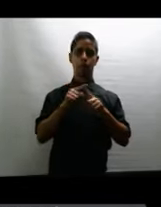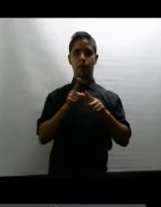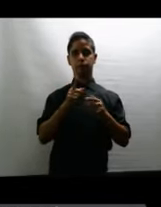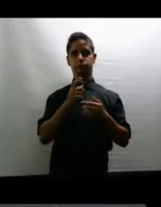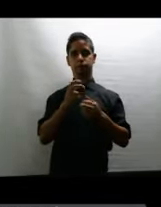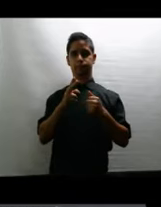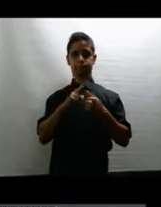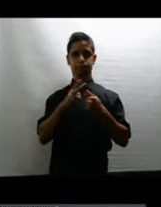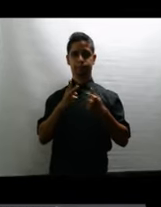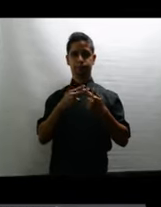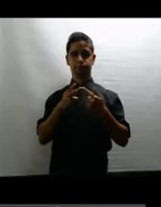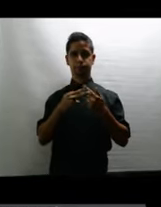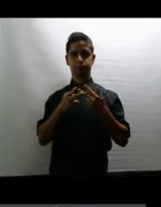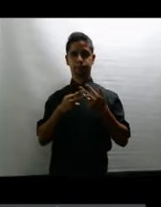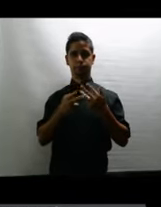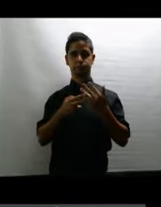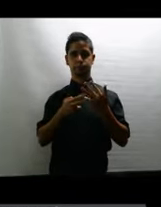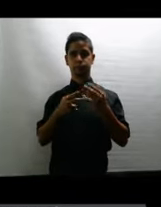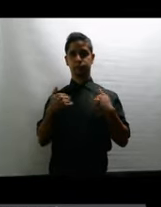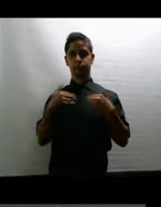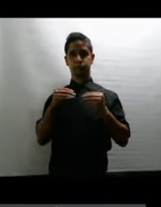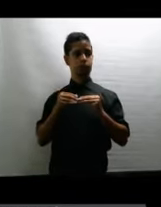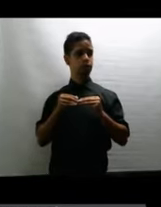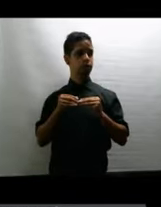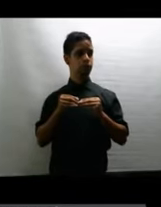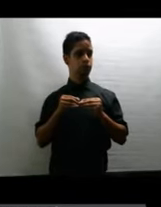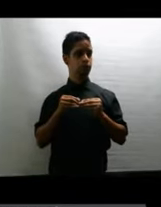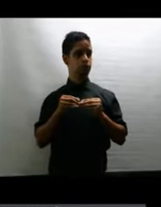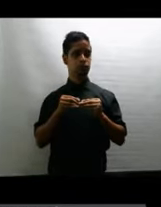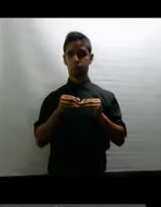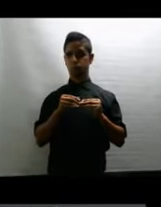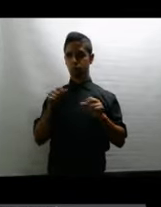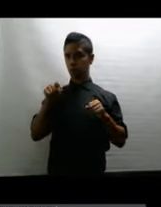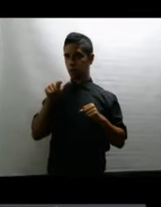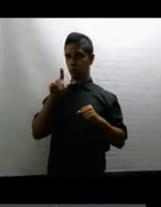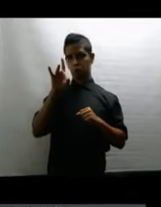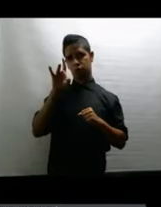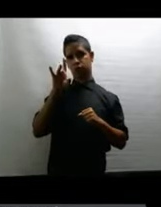¿Tiene 5 días para ahorrar? ¿Tiene más? Tiene más para que. No, pero escoge 5.